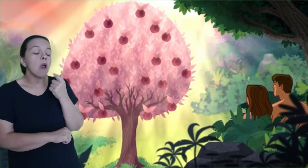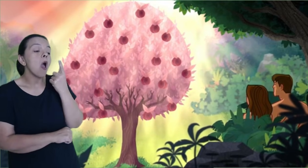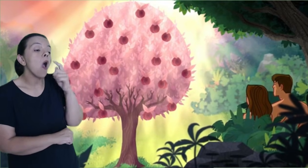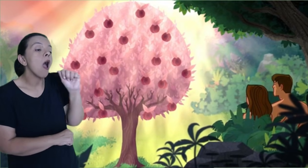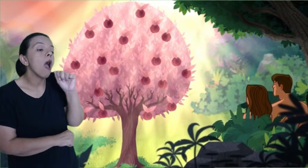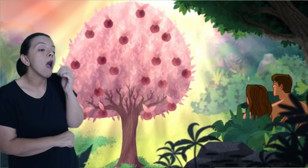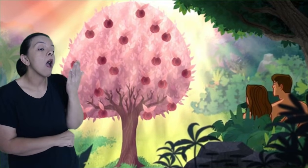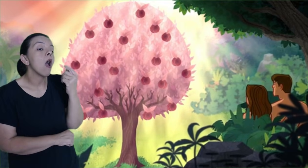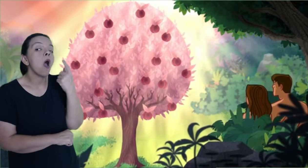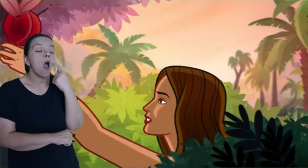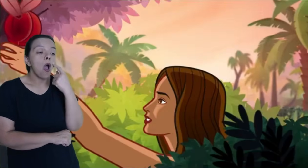não morreriam.